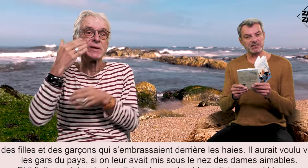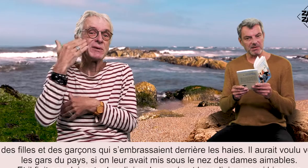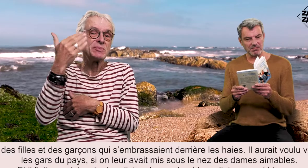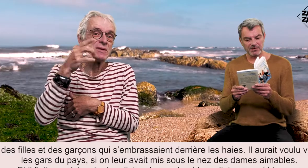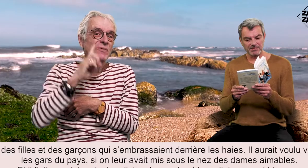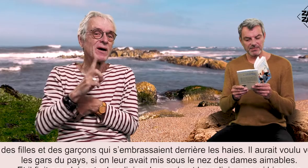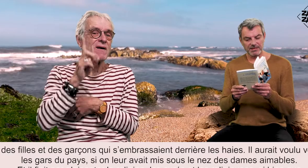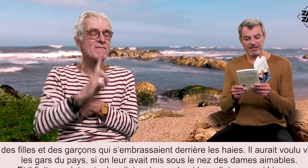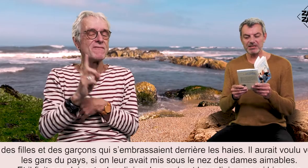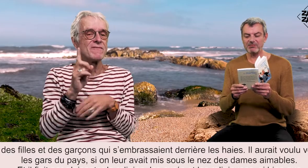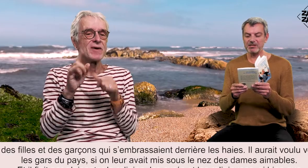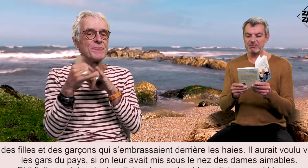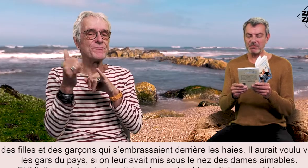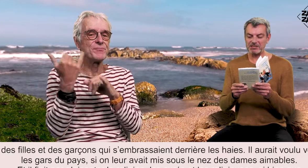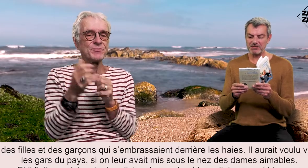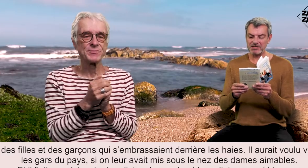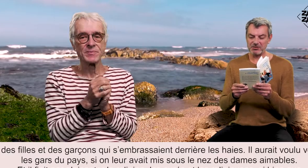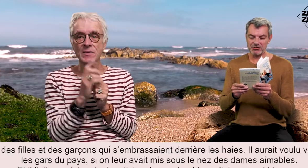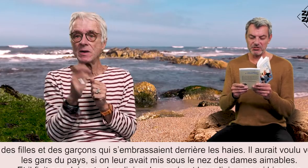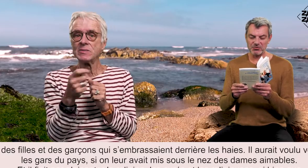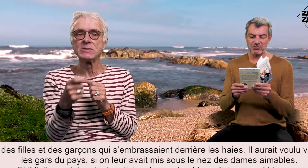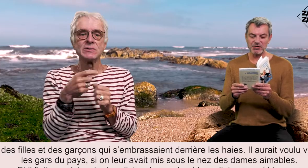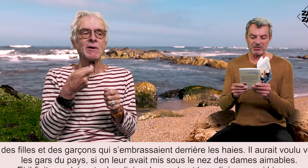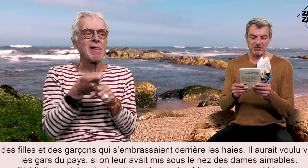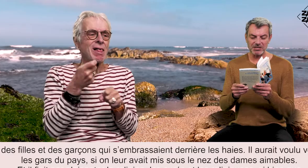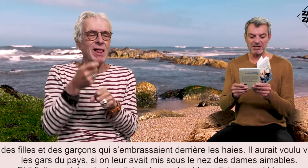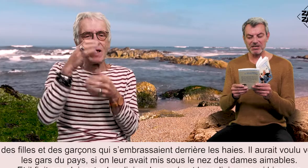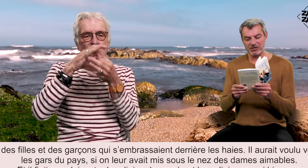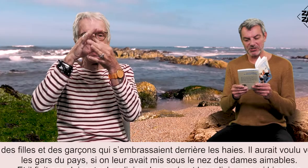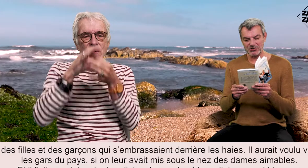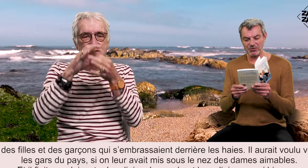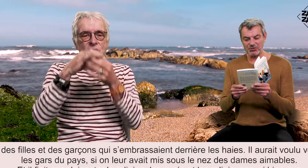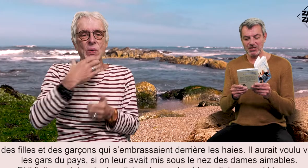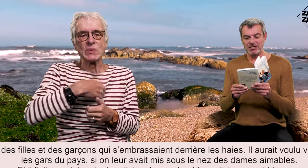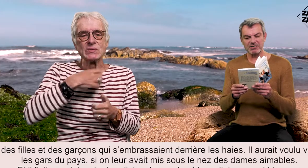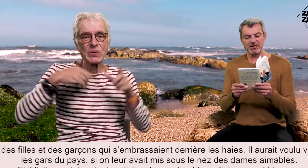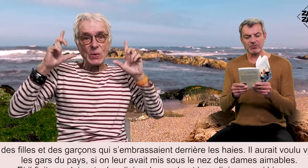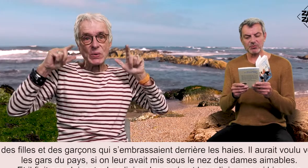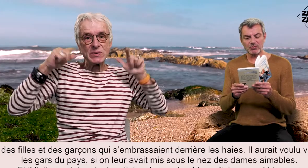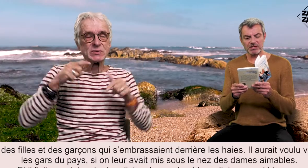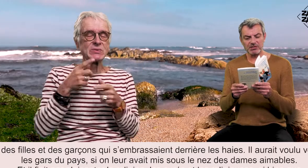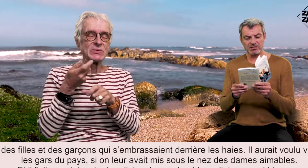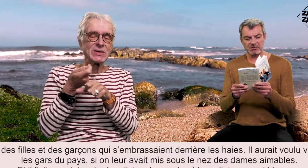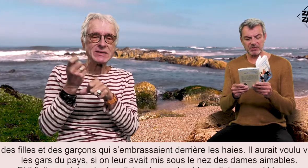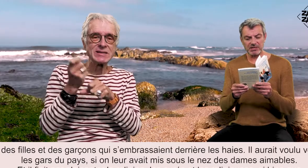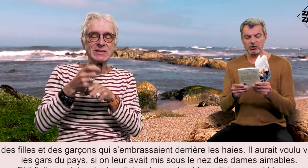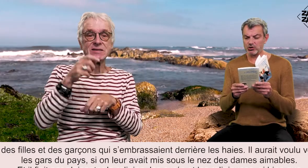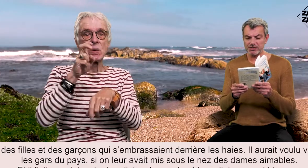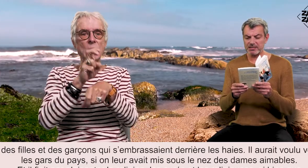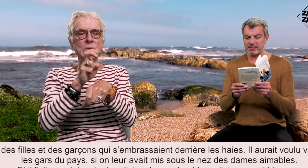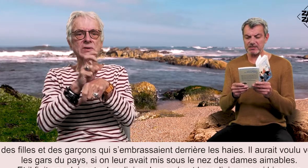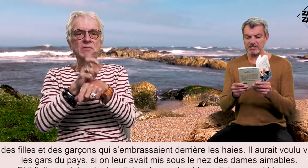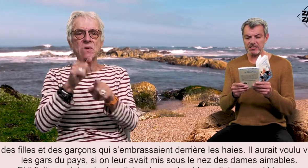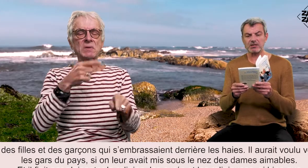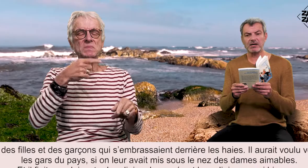des dames aimables. Et il finit par plaisanter la religion, les curés et les religieuses, si bien que le conservateur des hypothèques